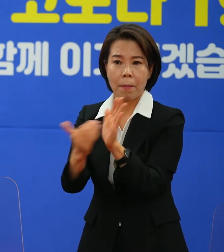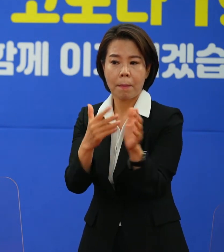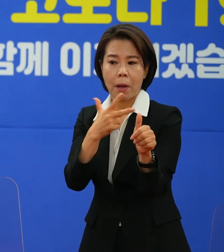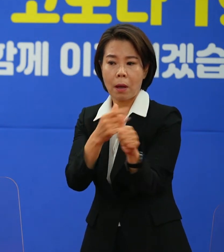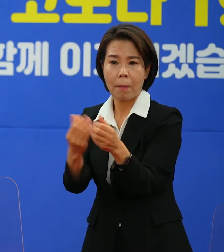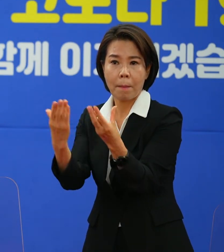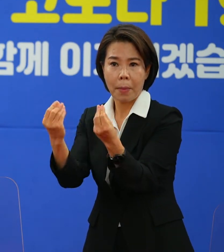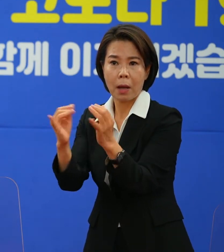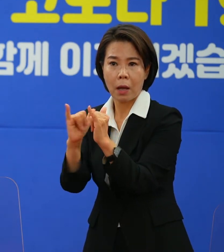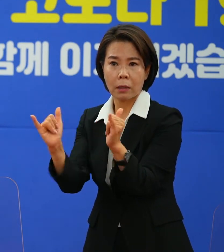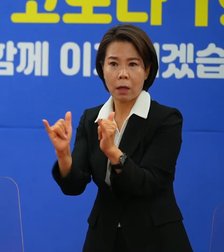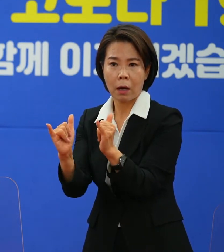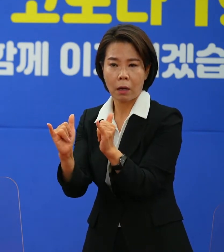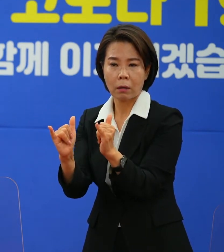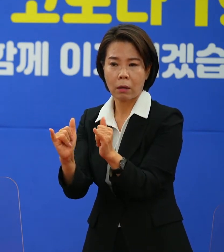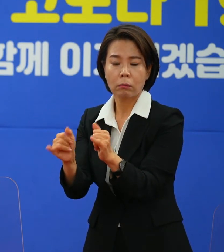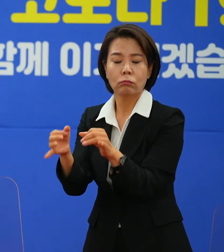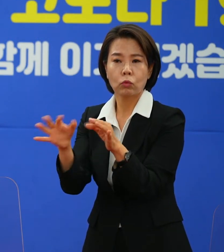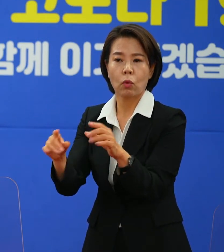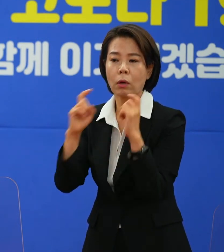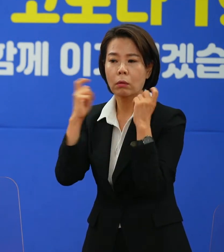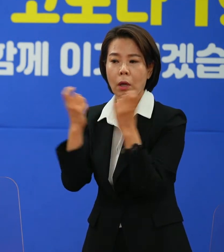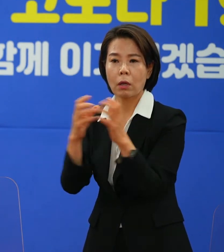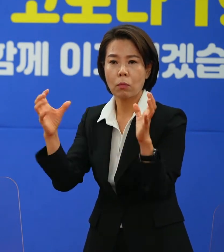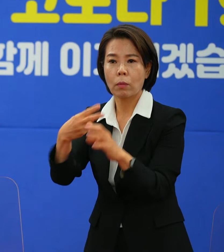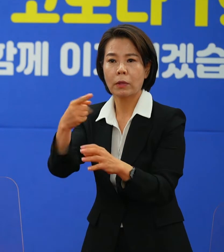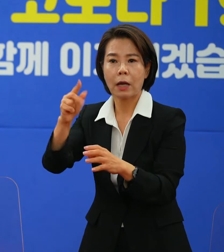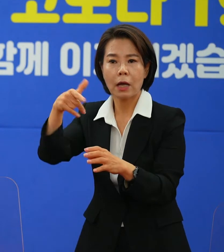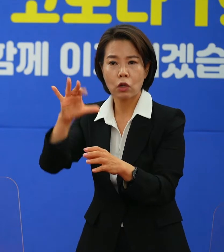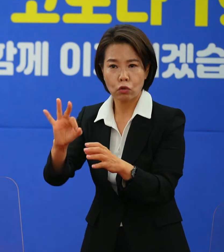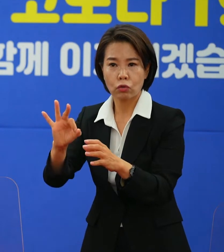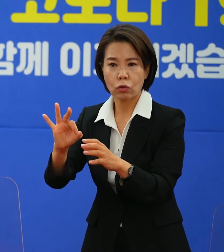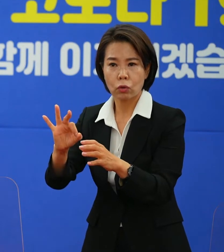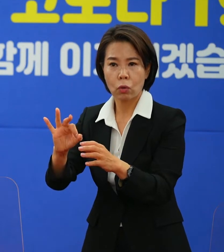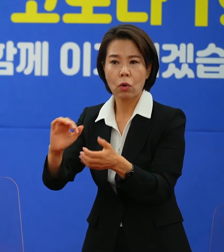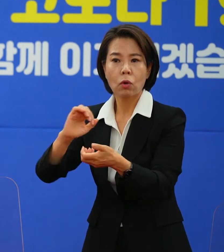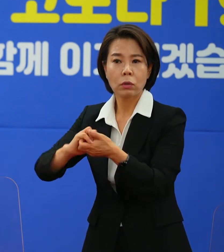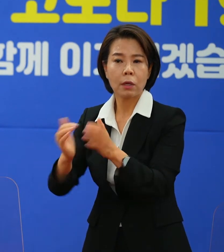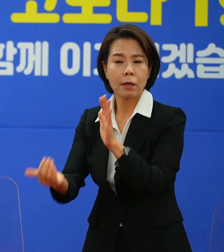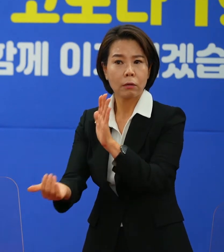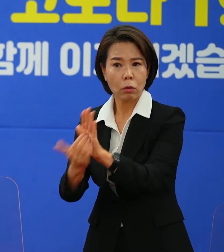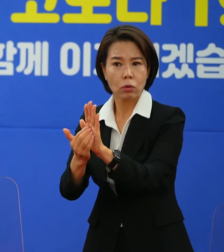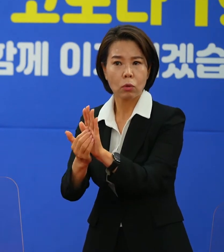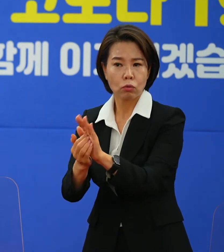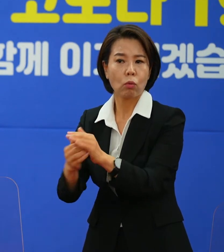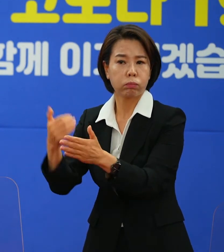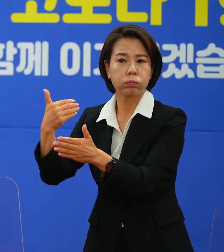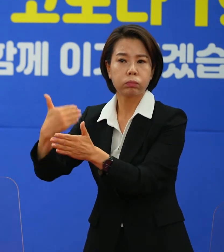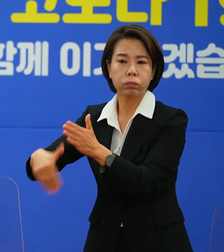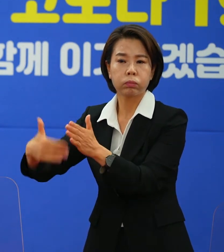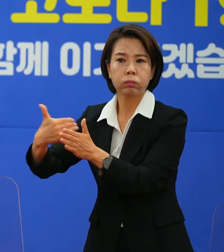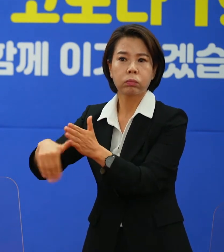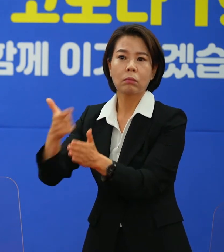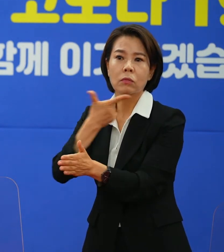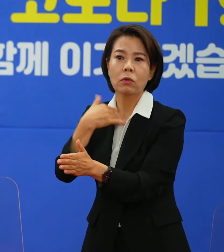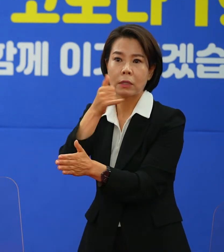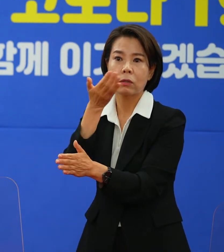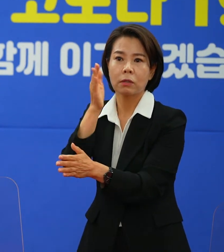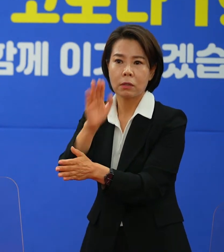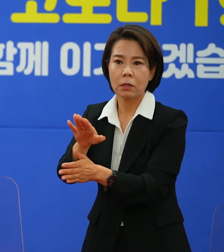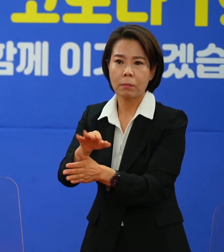완료자는 그동안 사적 모임 및 다중이용시설 이용 인원 제한에서 예외를